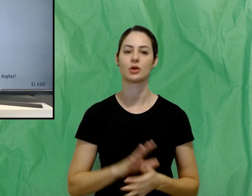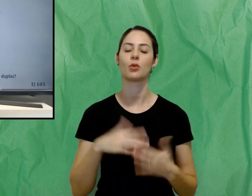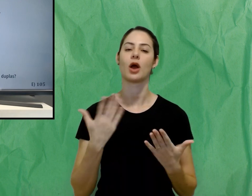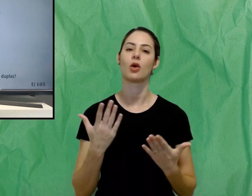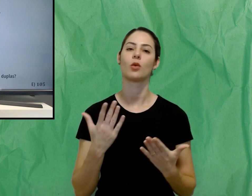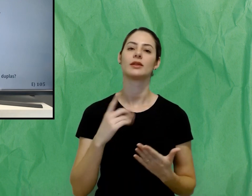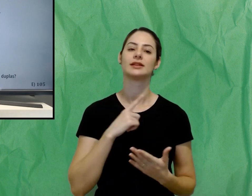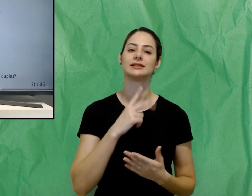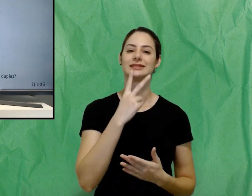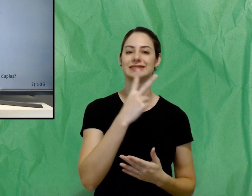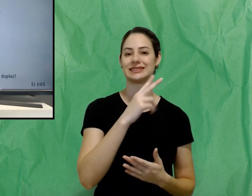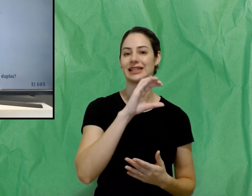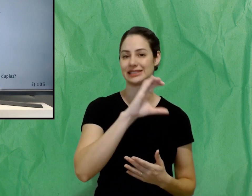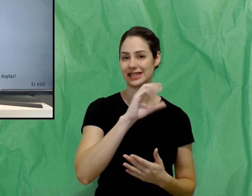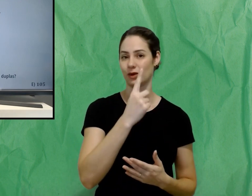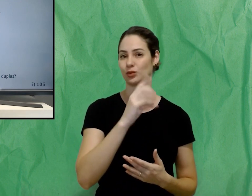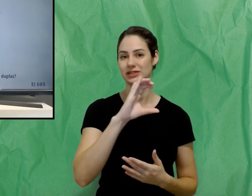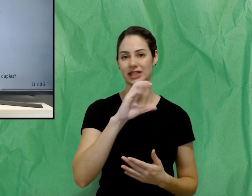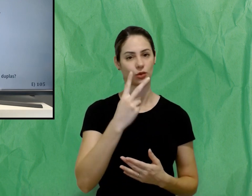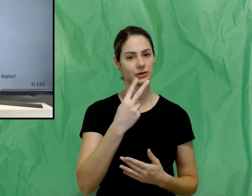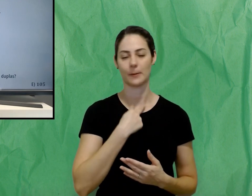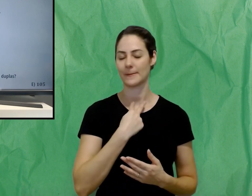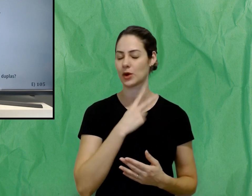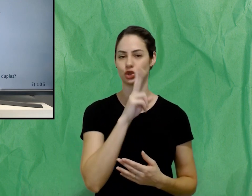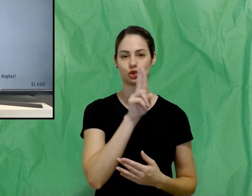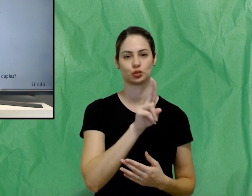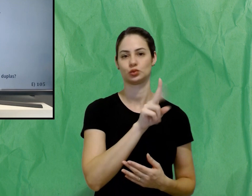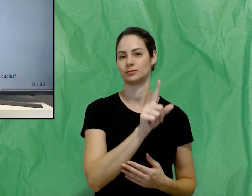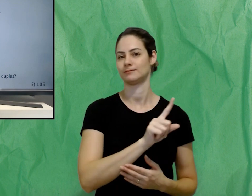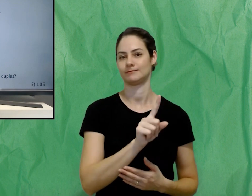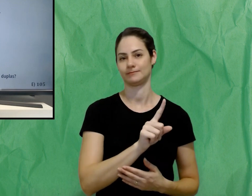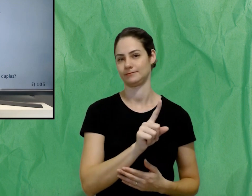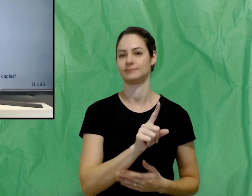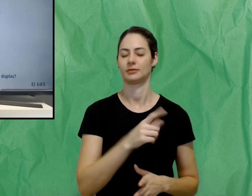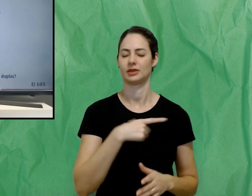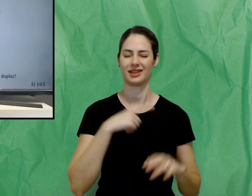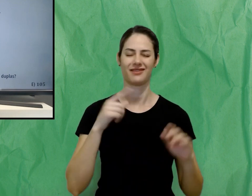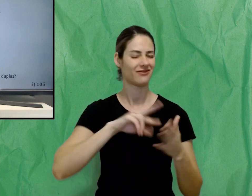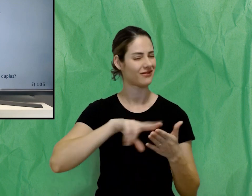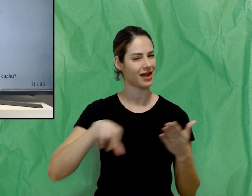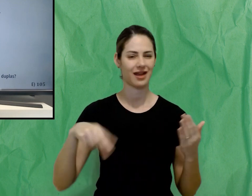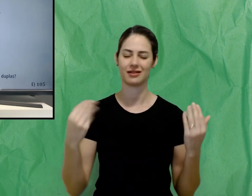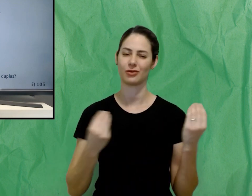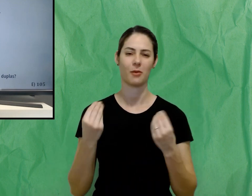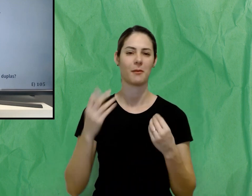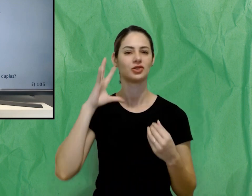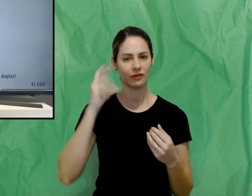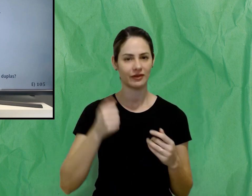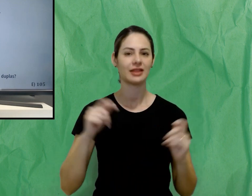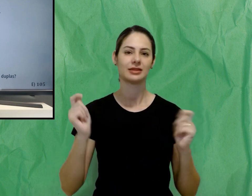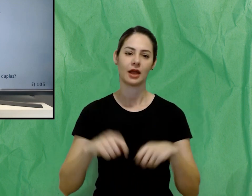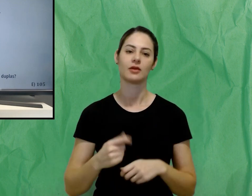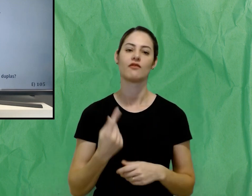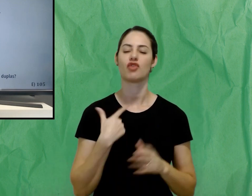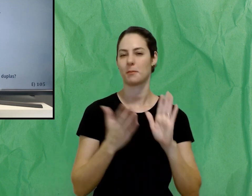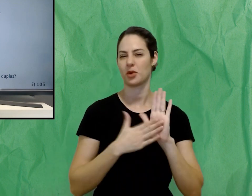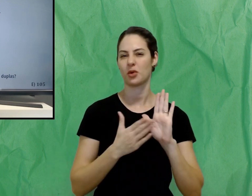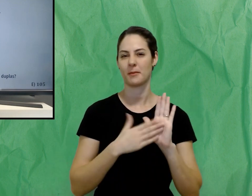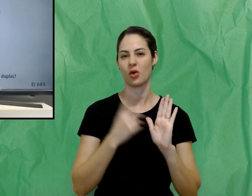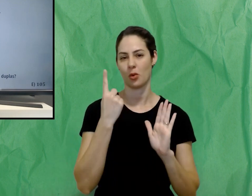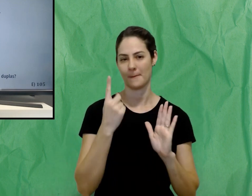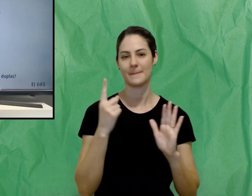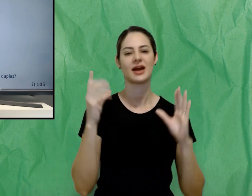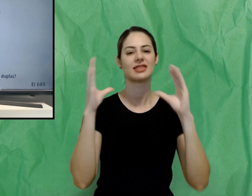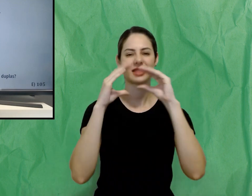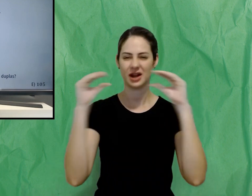e C2 não podem ficar juntos. Então, existem várias soluções distintas para essa questão, e eu vou propor uma forma mais tranquila,